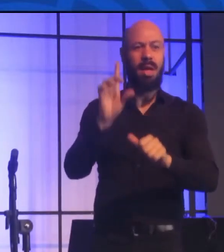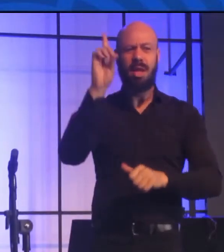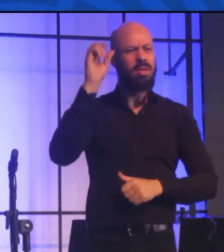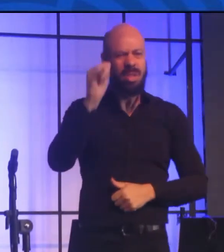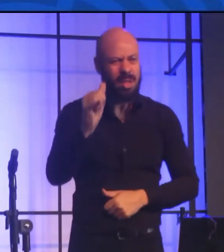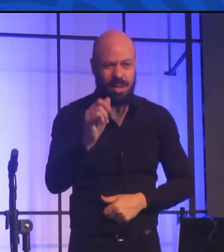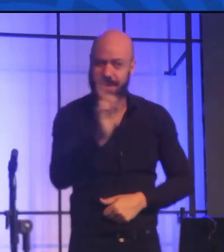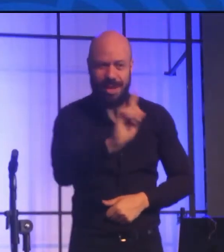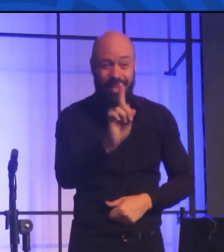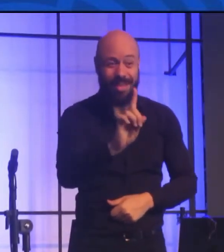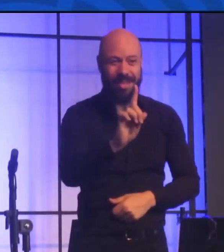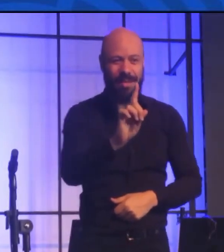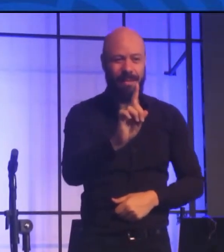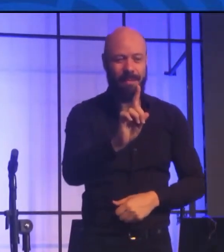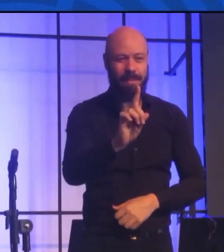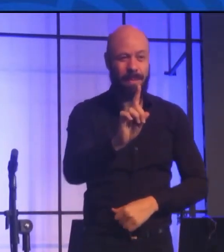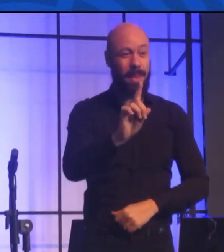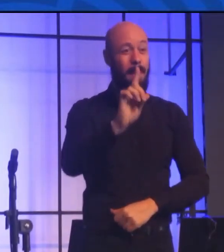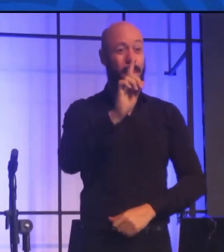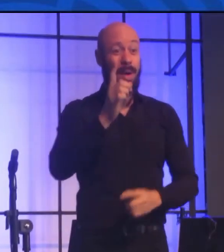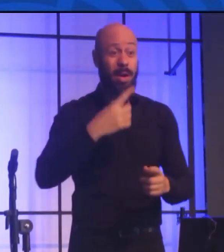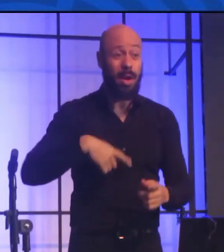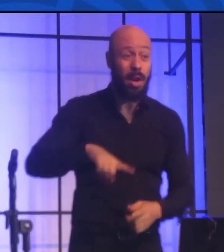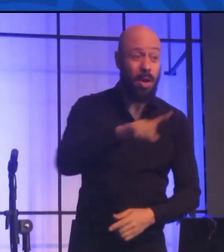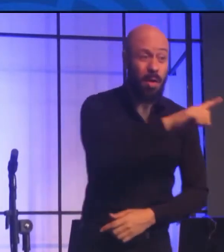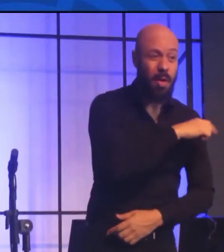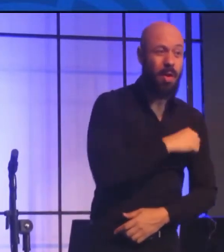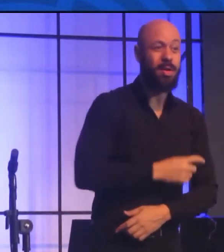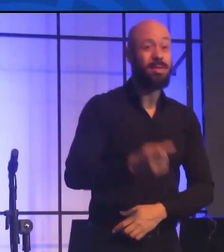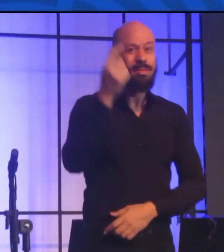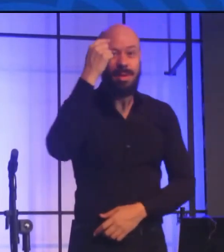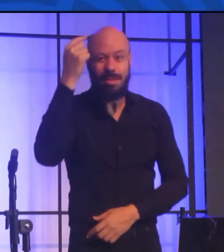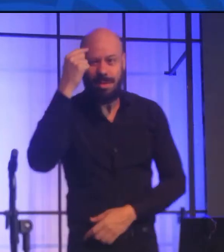aperto? Tu está enxergando?